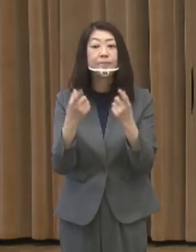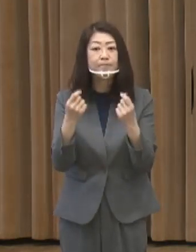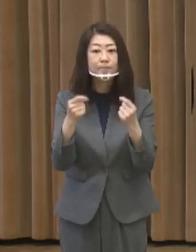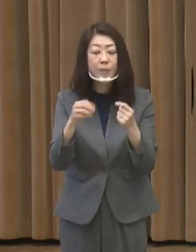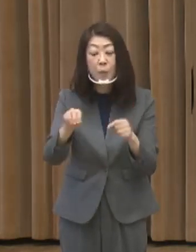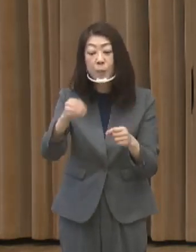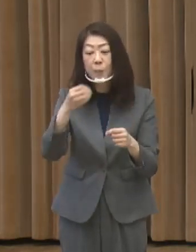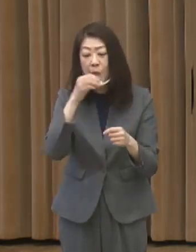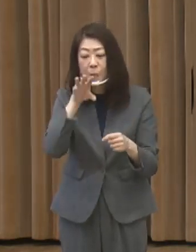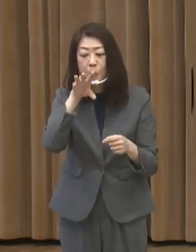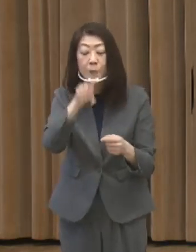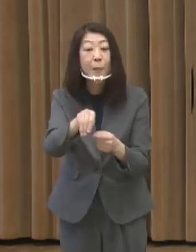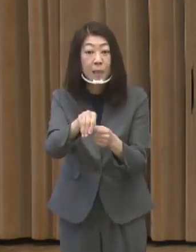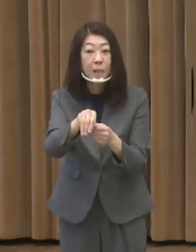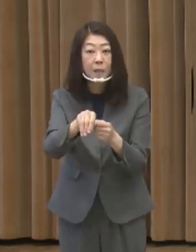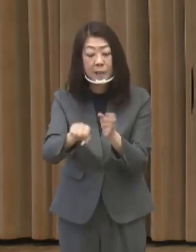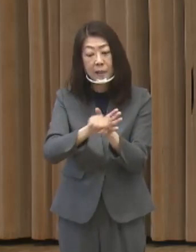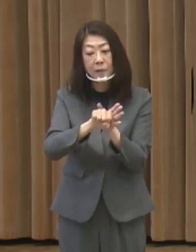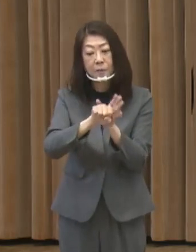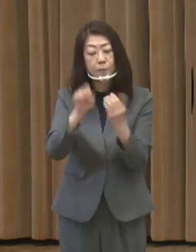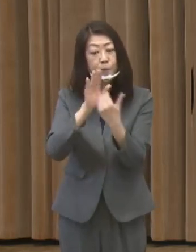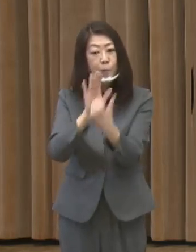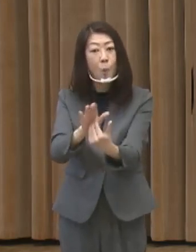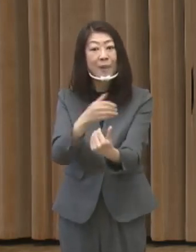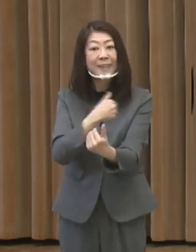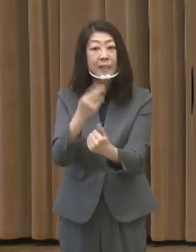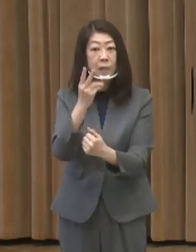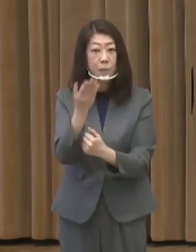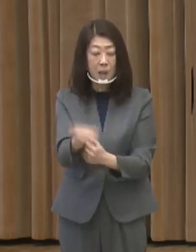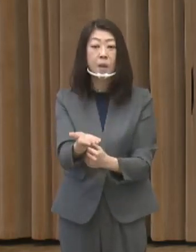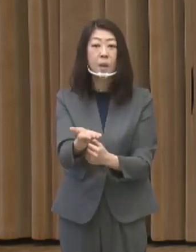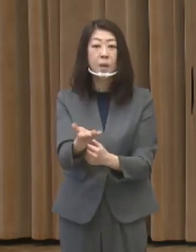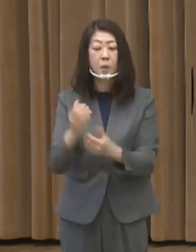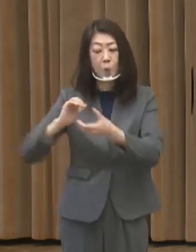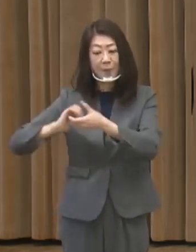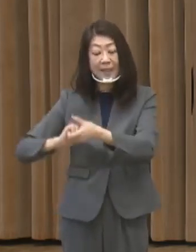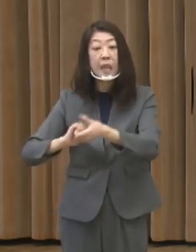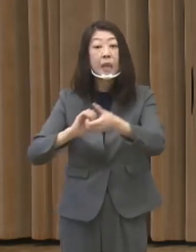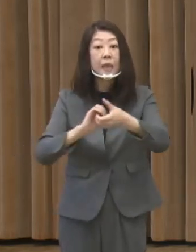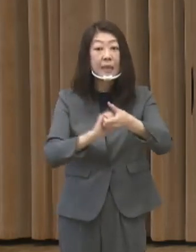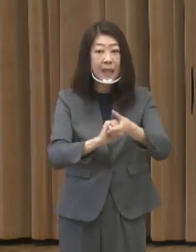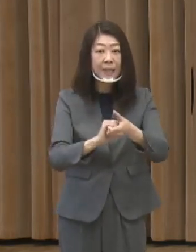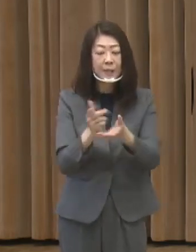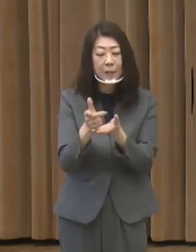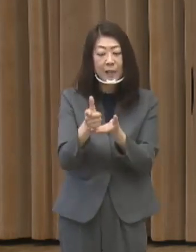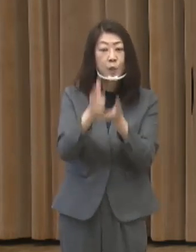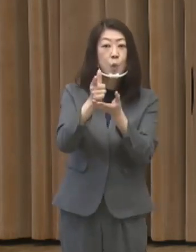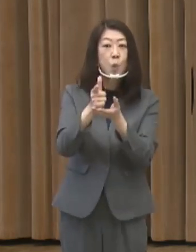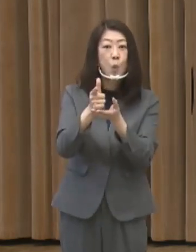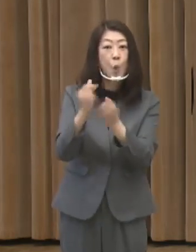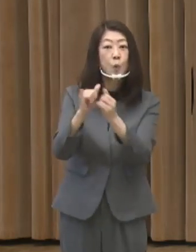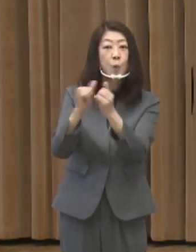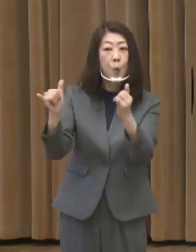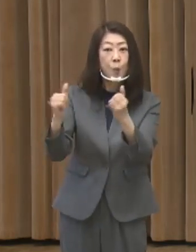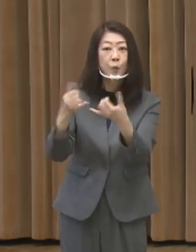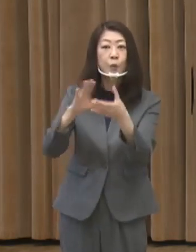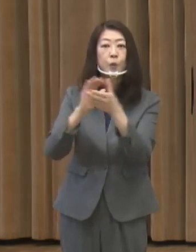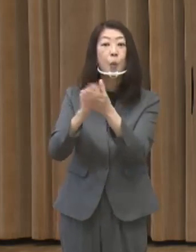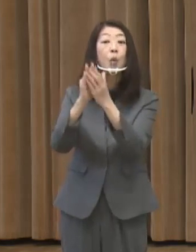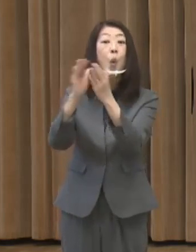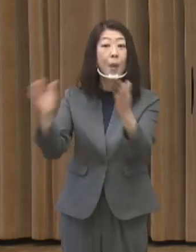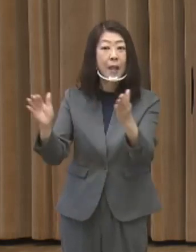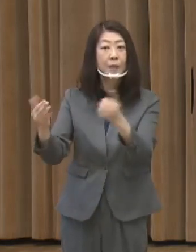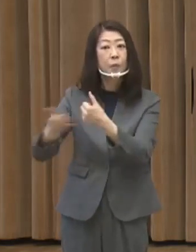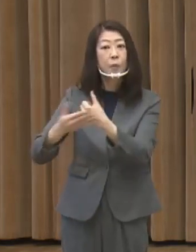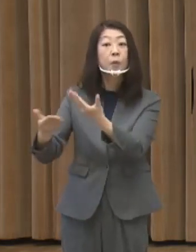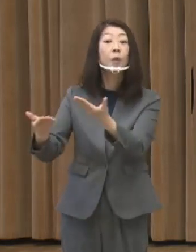か、この検査をするために定期的にいわゆる猟友会等にお願いをさせていただいて、あるいは